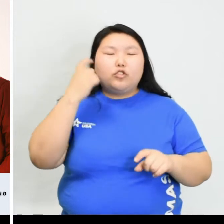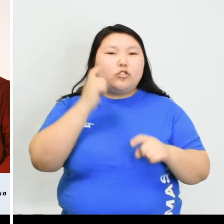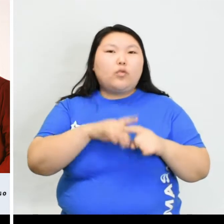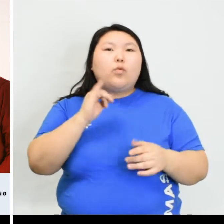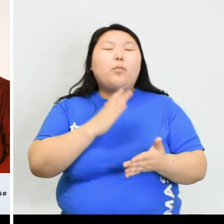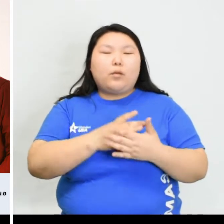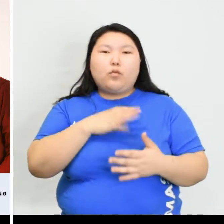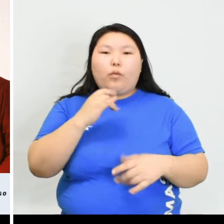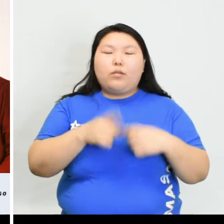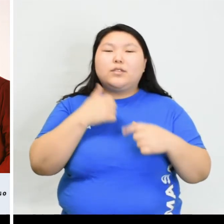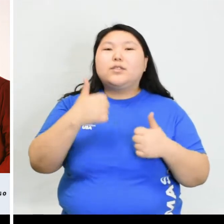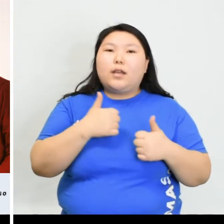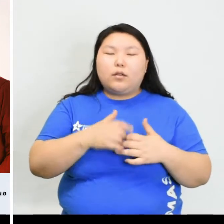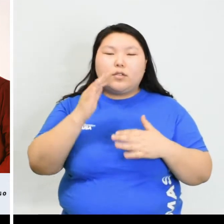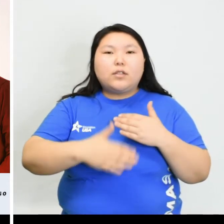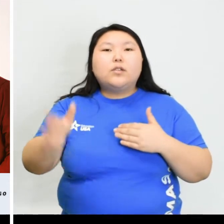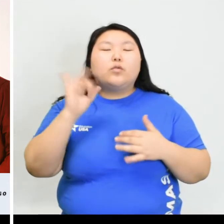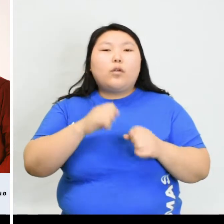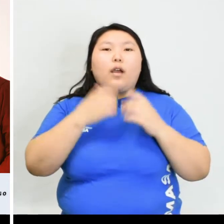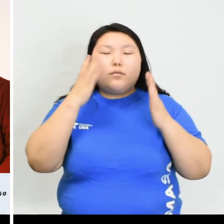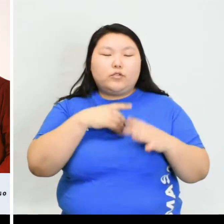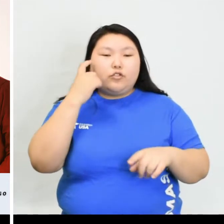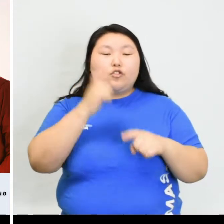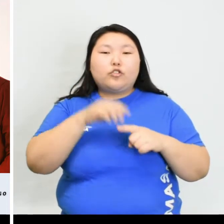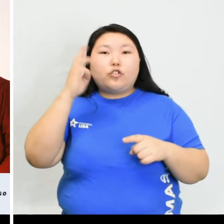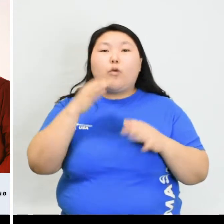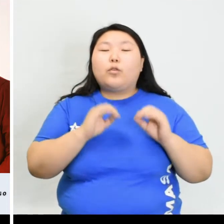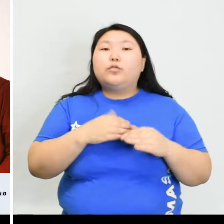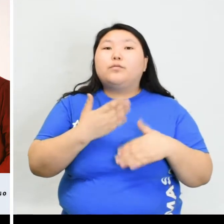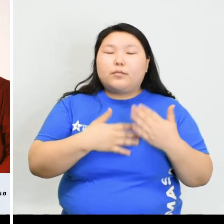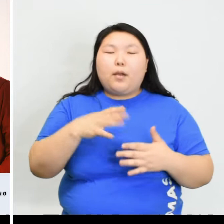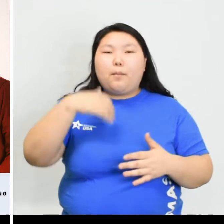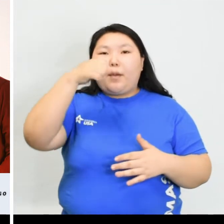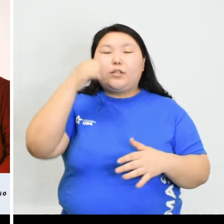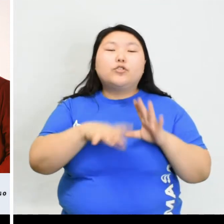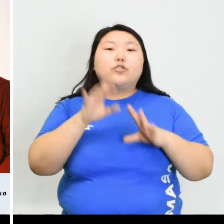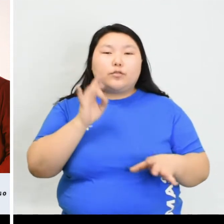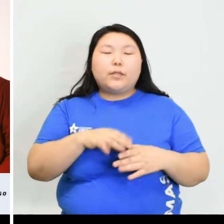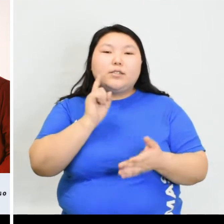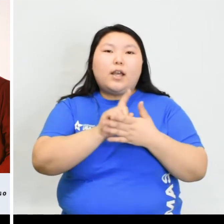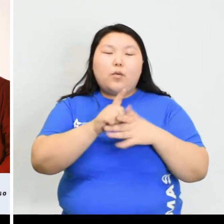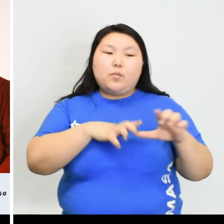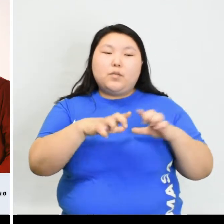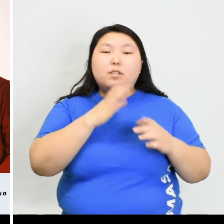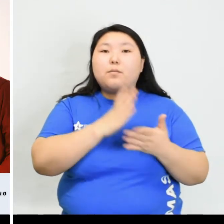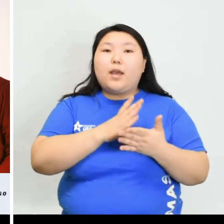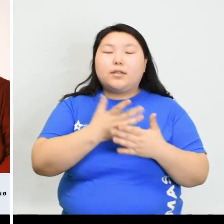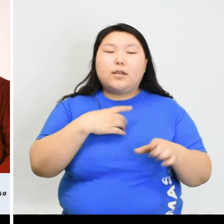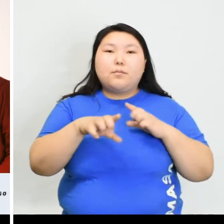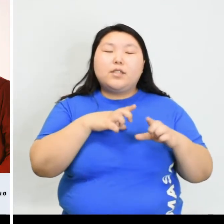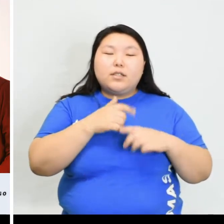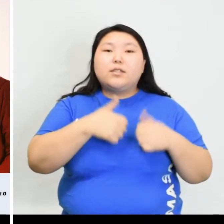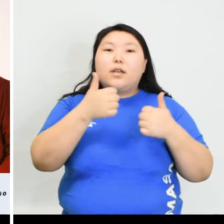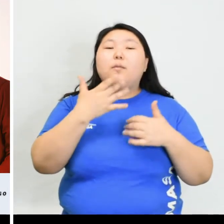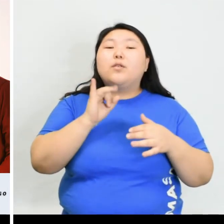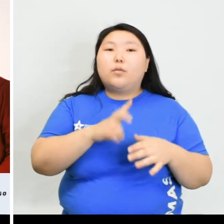байх вэ? Би ер нь юу сайн гэв бэ? Цаашдаа юу байсан? Тийм нэг зорилго тодорхой болж эхлэв. Тэгээд магистр сонгох. Заавалчгүй бизнес байхад бизнес